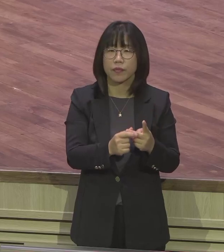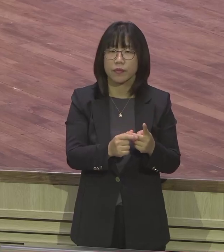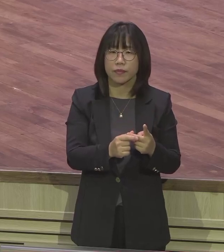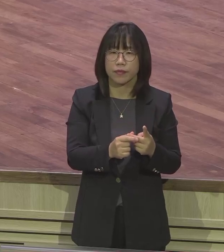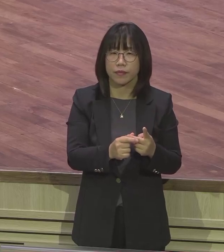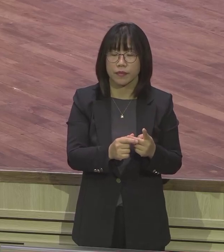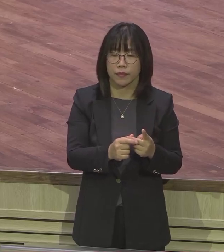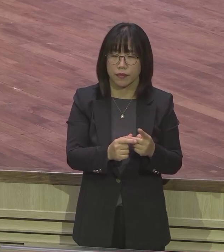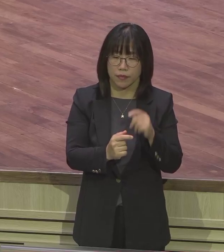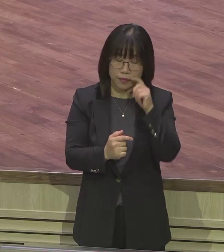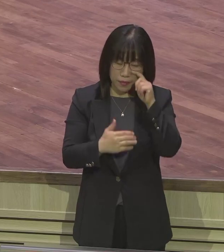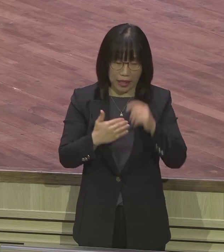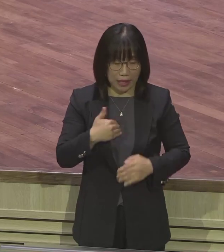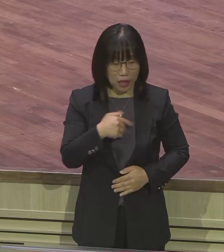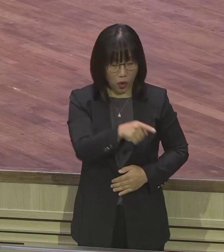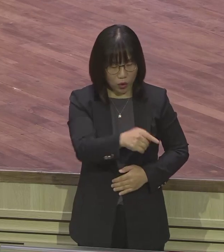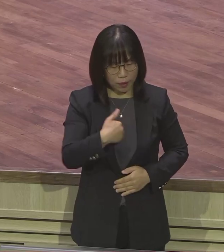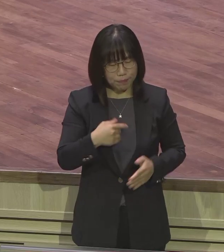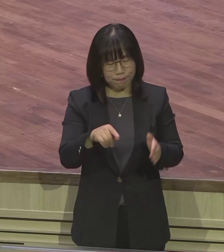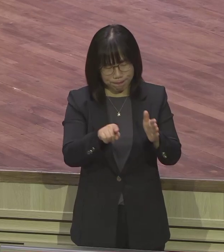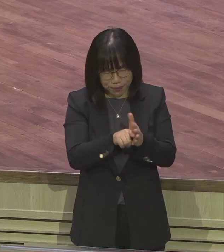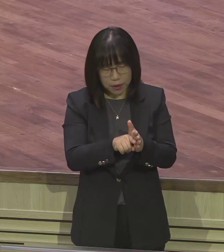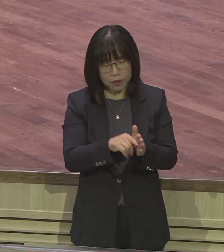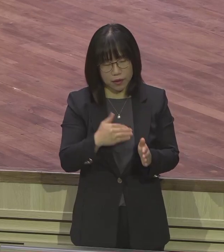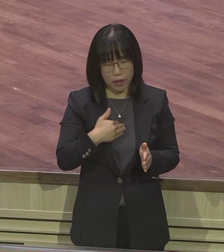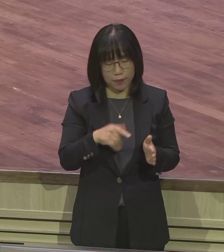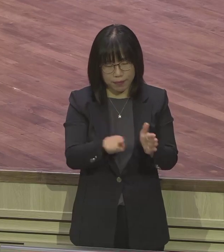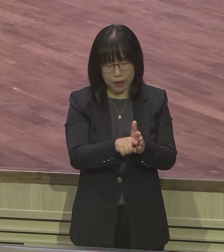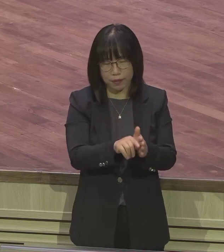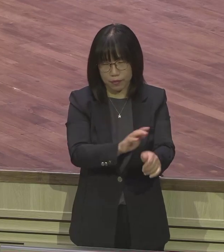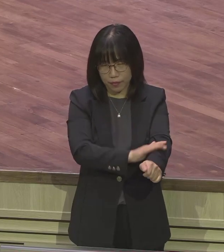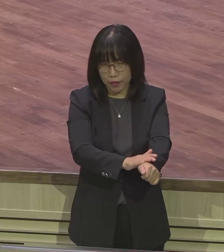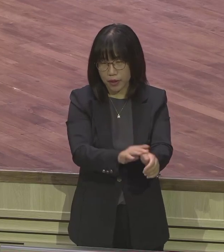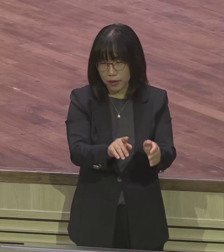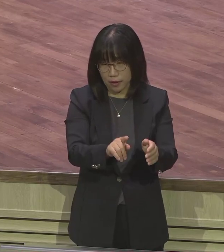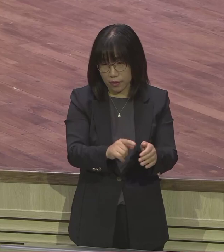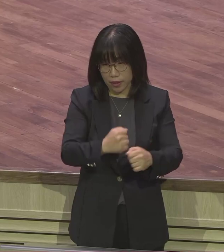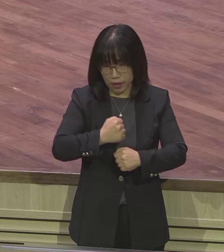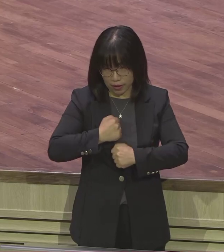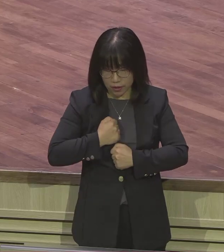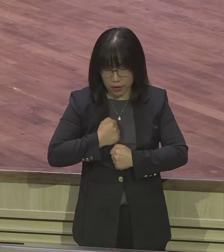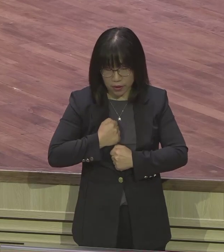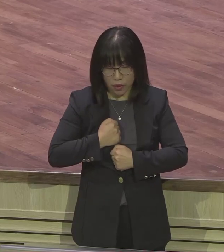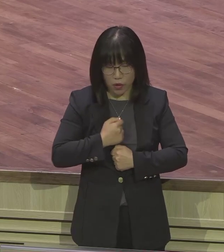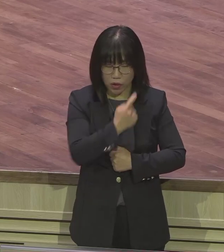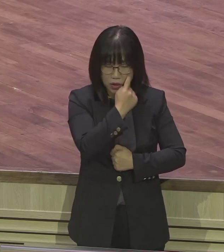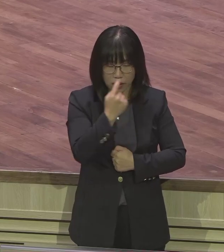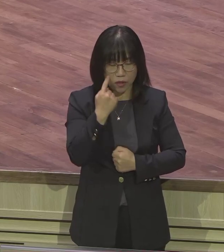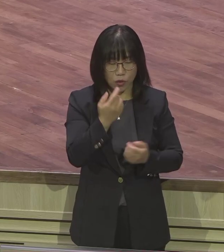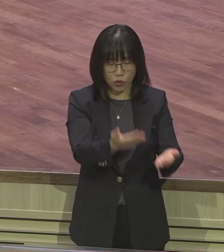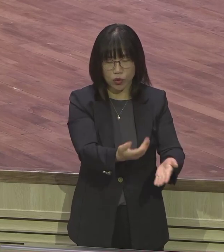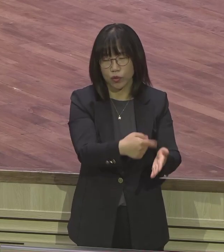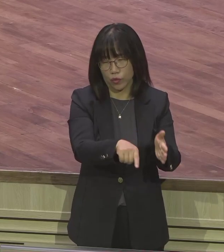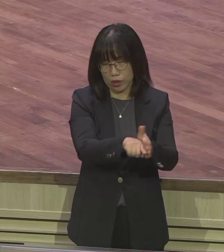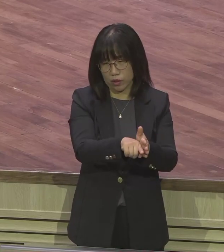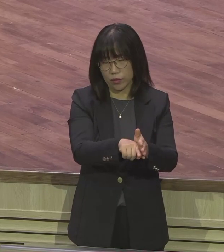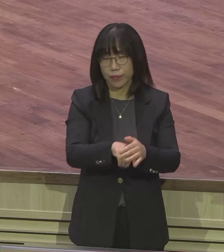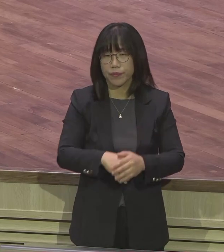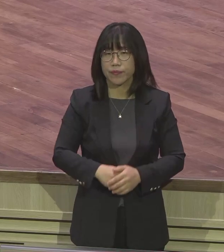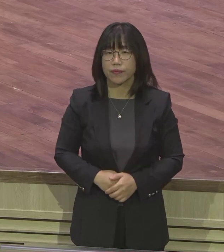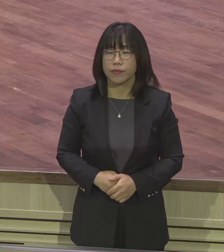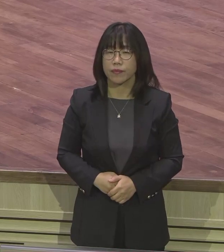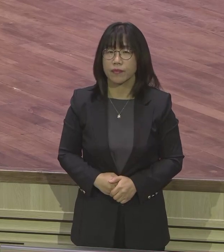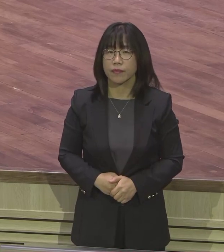이런 분명한 확신을 가지고 하나님께 대해서 질문을 그렇게 하고 있습니다. 언약을 가지고.